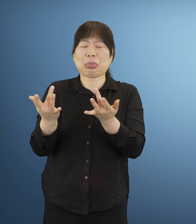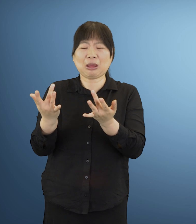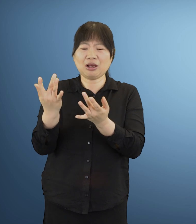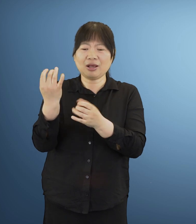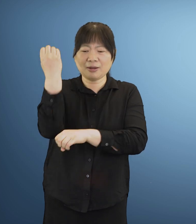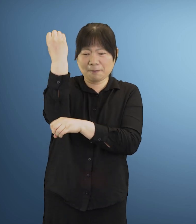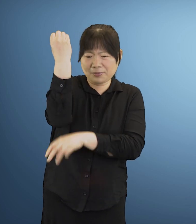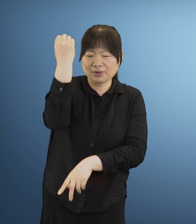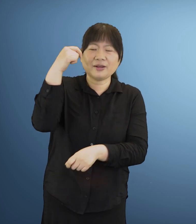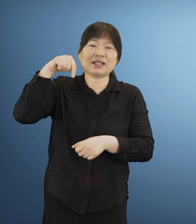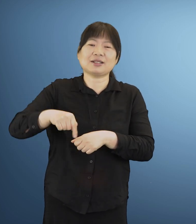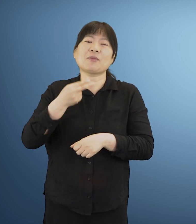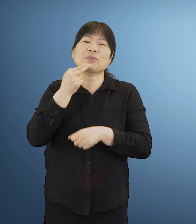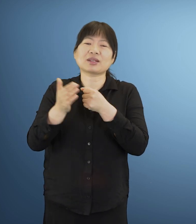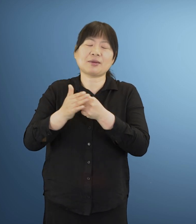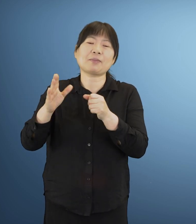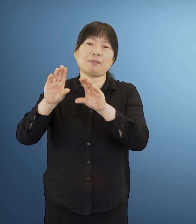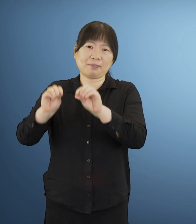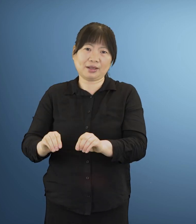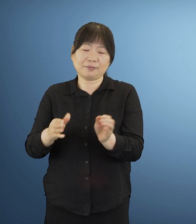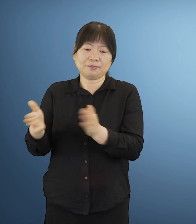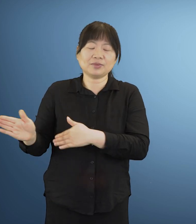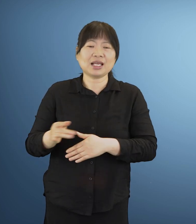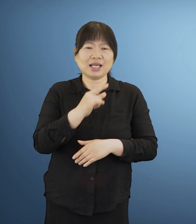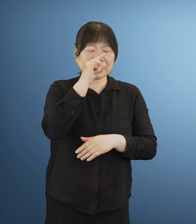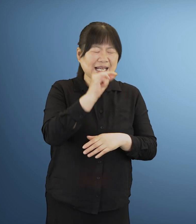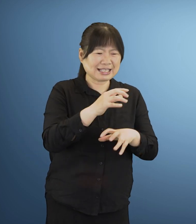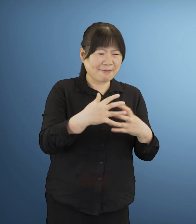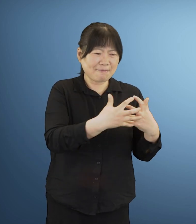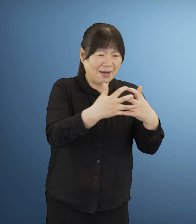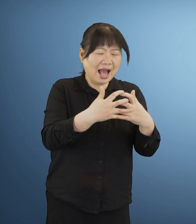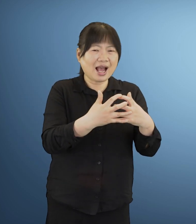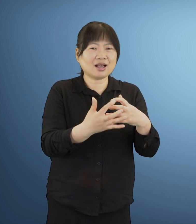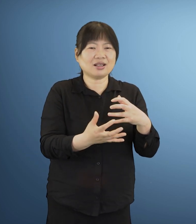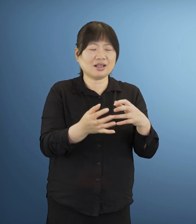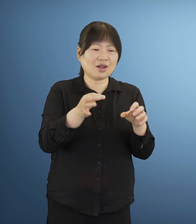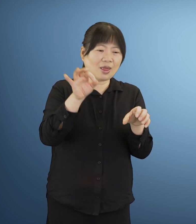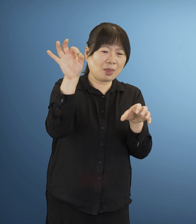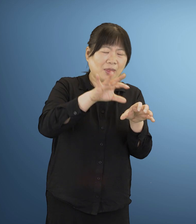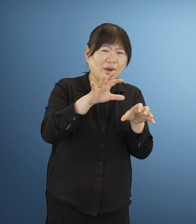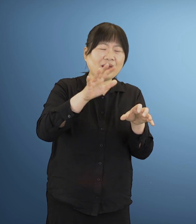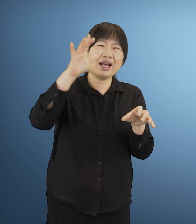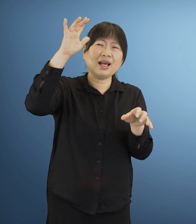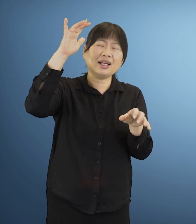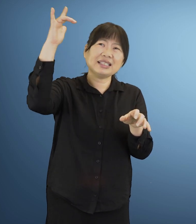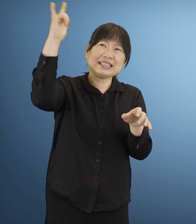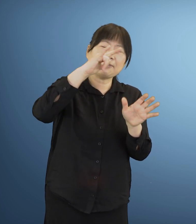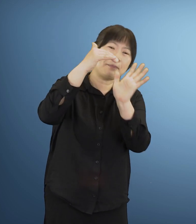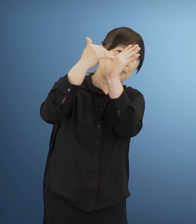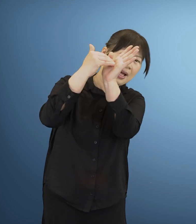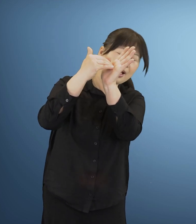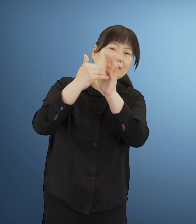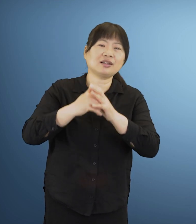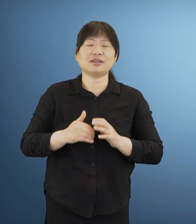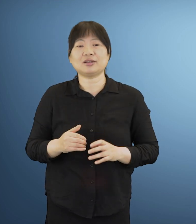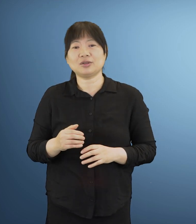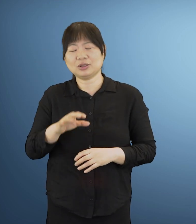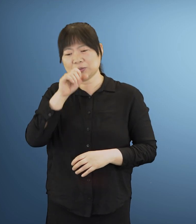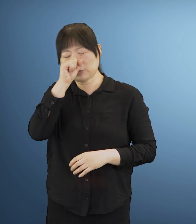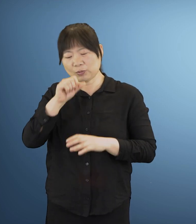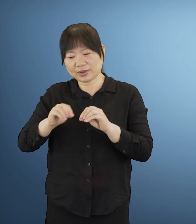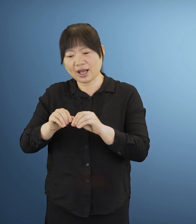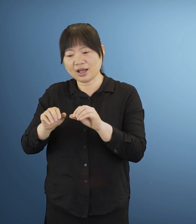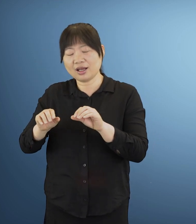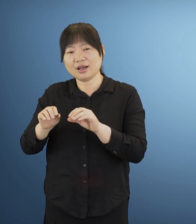없으므로 말랐고, 더러는 가시떨기 위에 떨어지매 가시가 자라서 기운을 막았고, 더러는 좋은 땅에